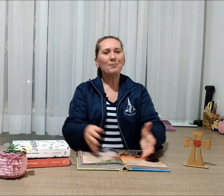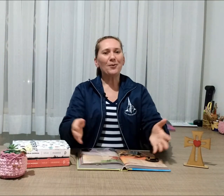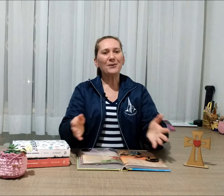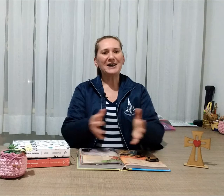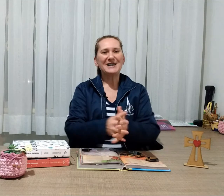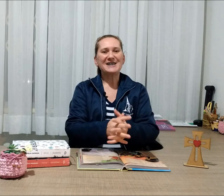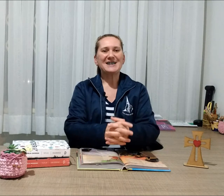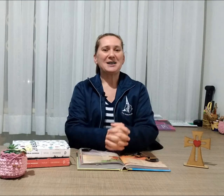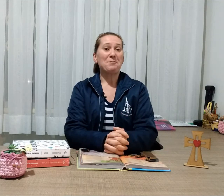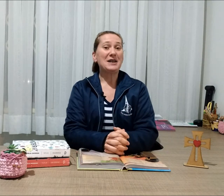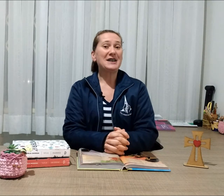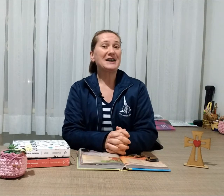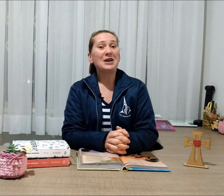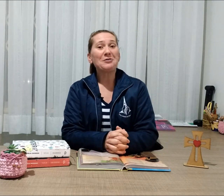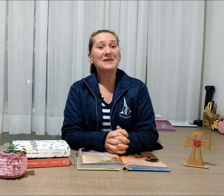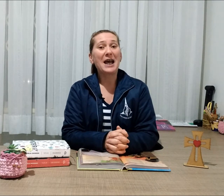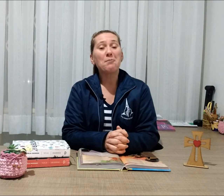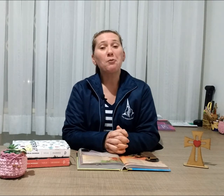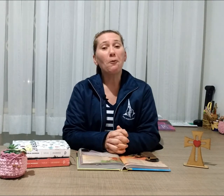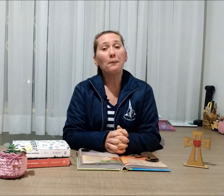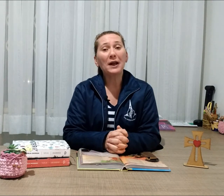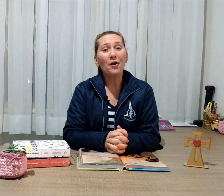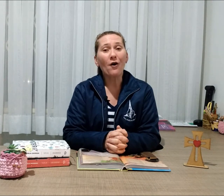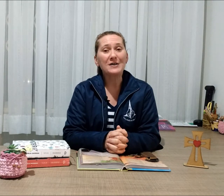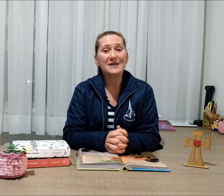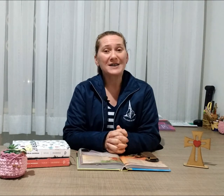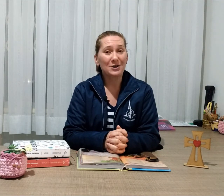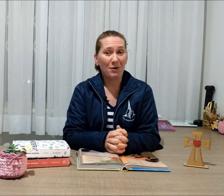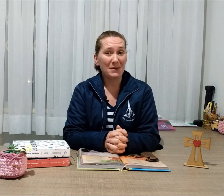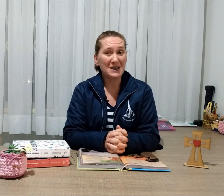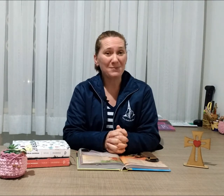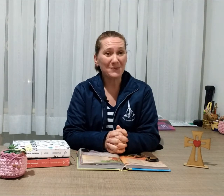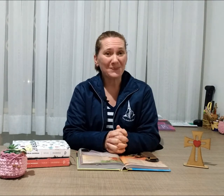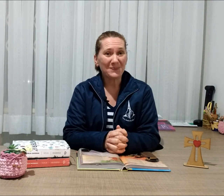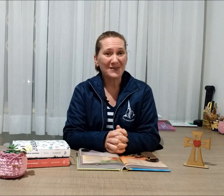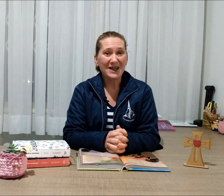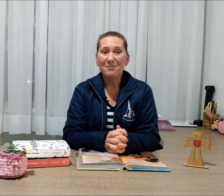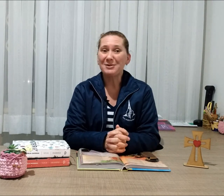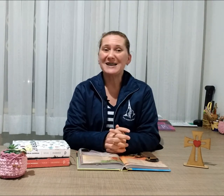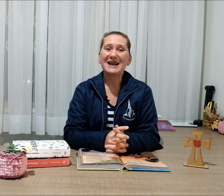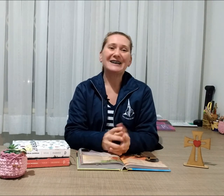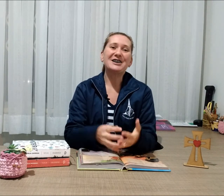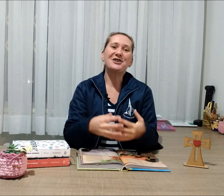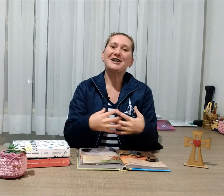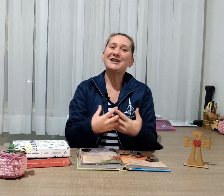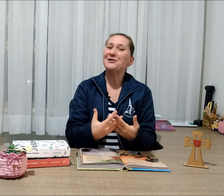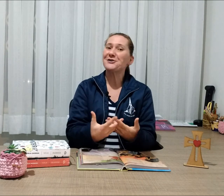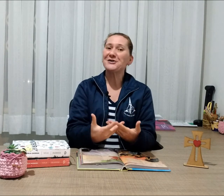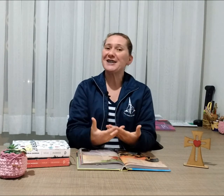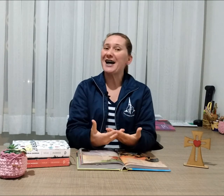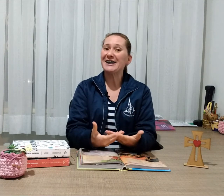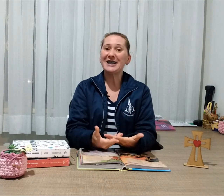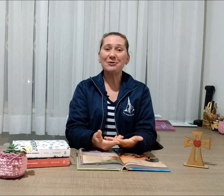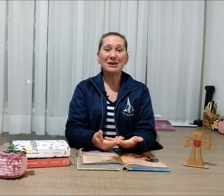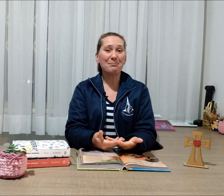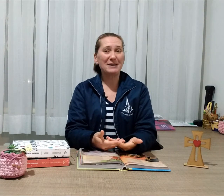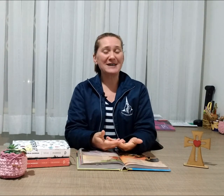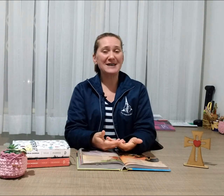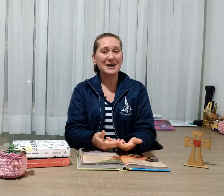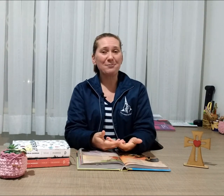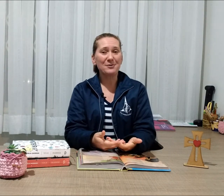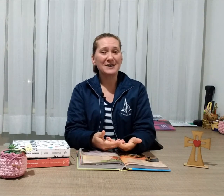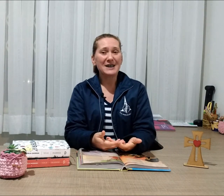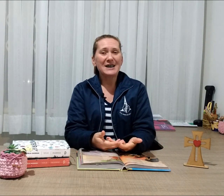fim. Como é bom, crianças, saber que Deus é bom para nós, não é mesmo? Pois a cada dia Deus nos dá aquilo